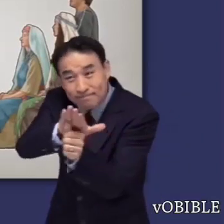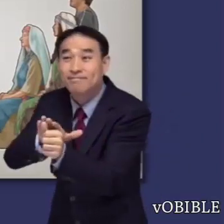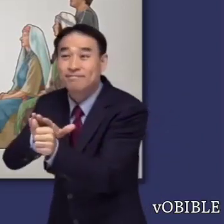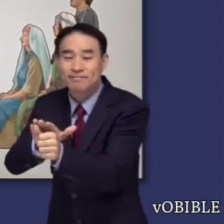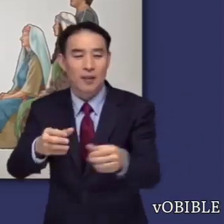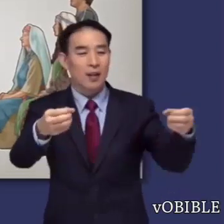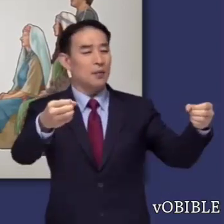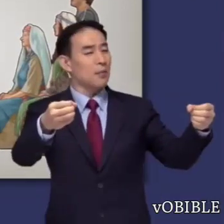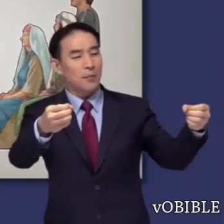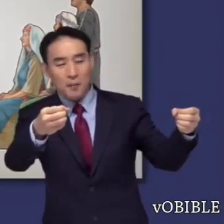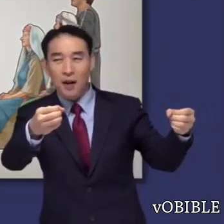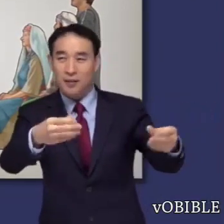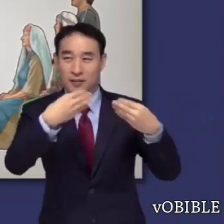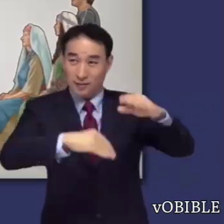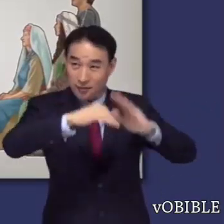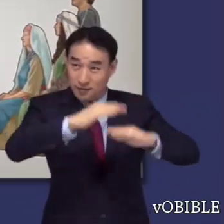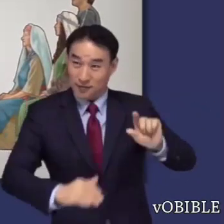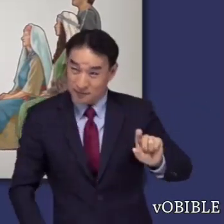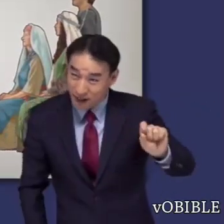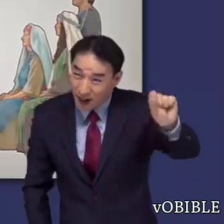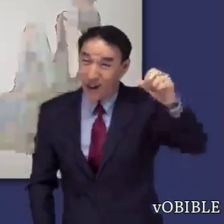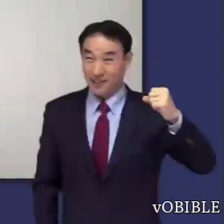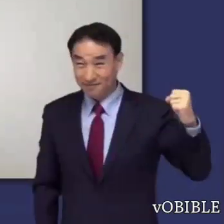致力于宣读和教导的工作。